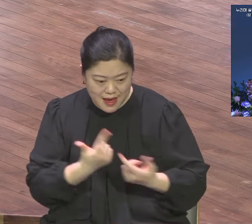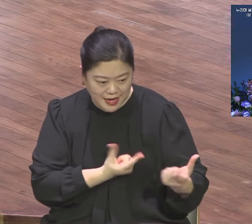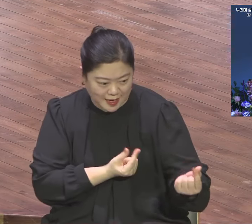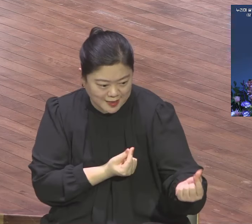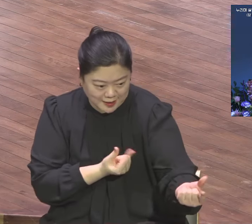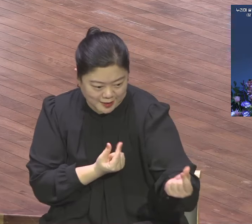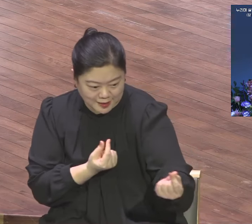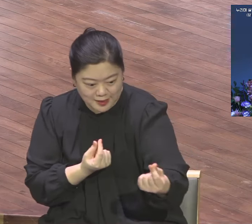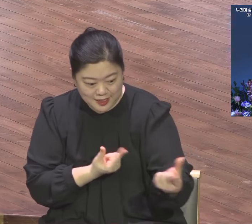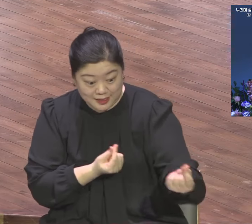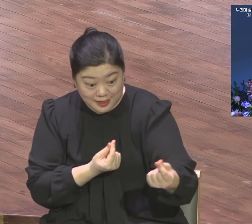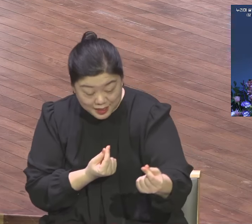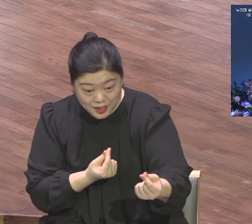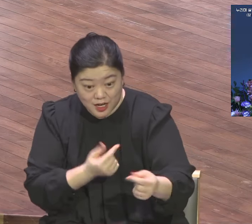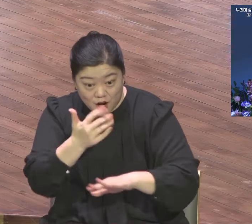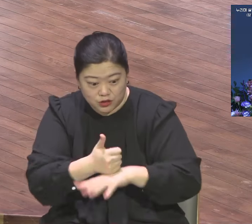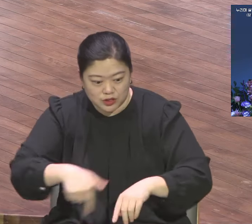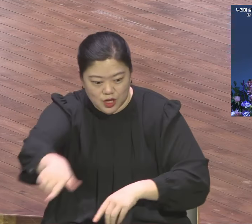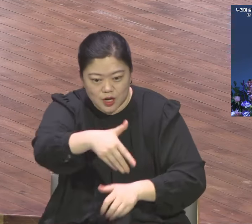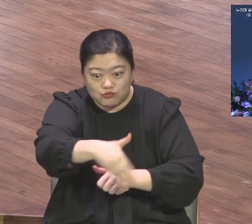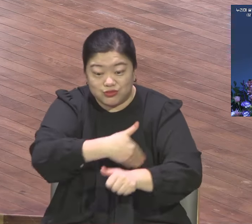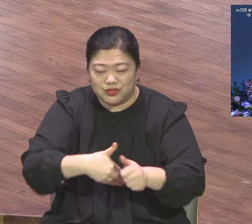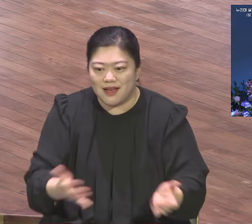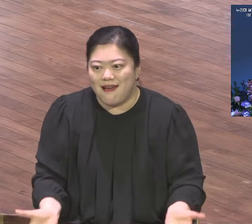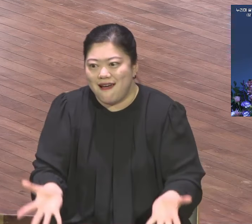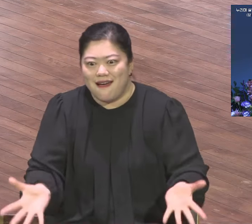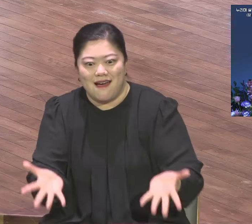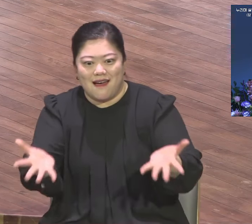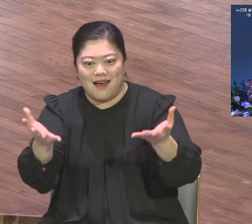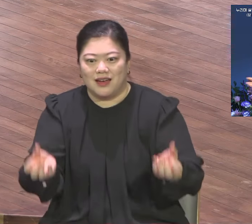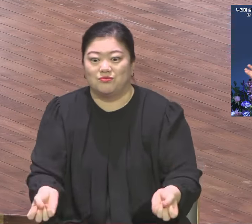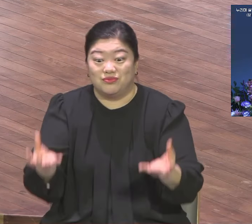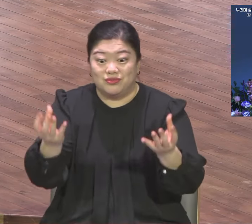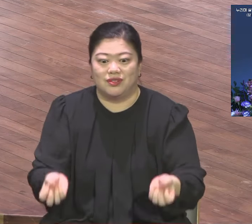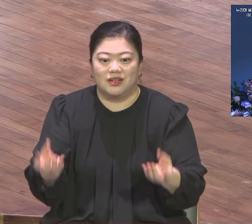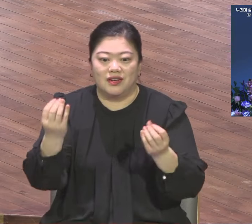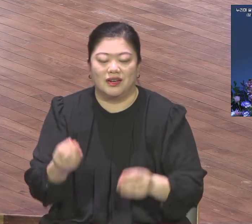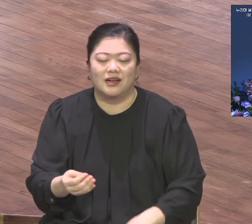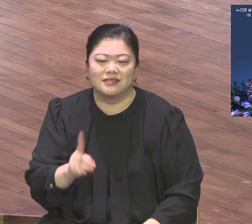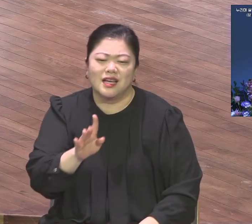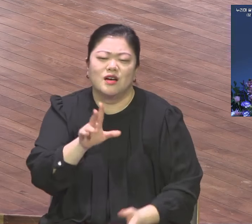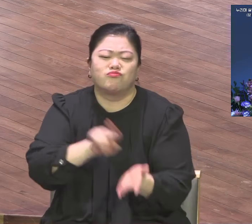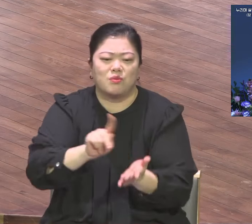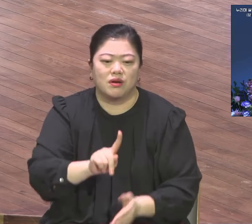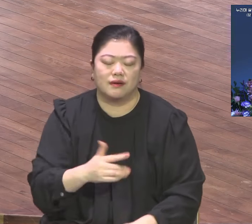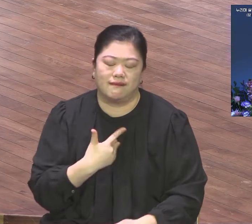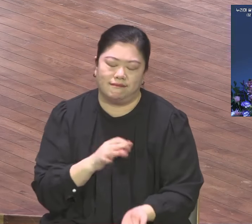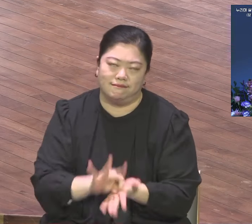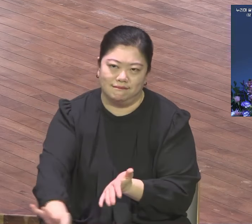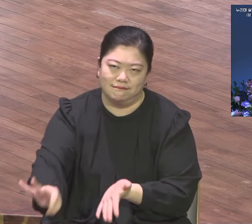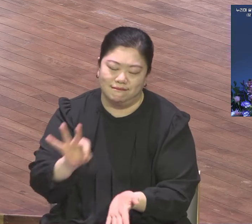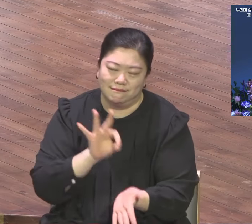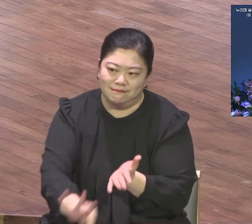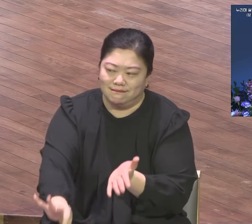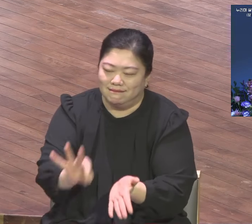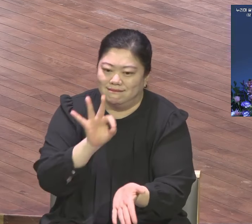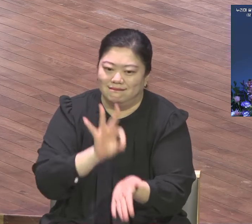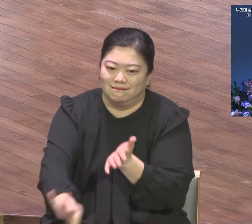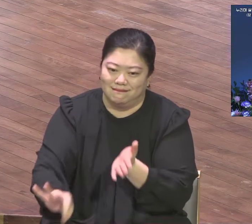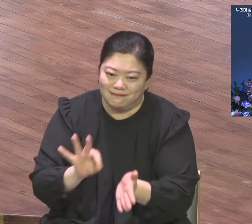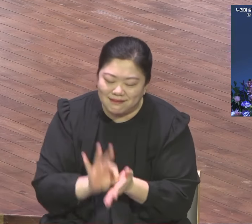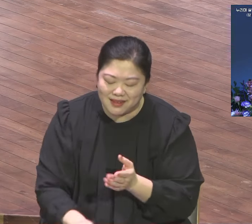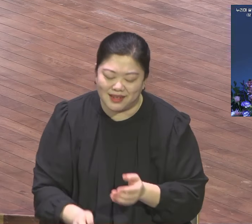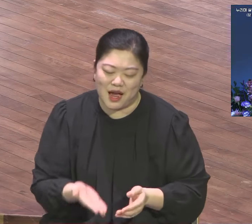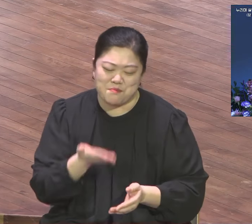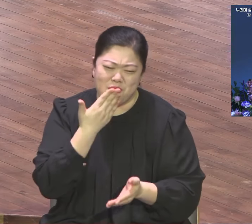같이 즐기고 또 오고 가고 늘 막 그냥 쓰레기가 많이 나갈 정도로 그렇게 늘 먹고 교제하고